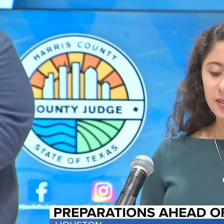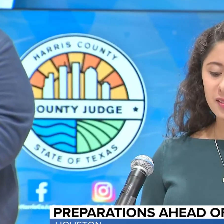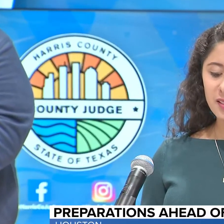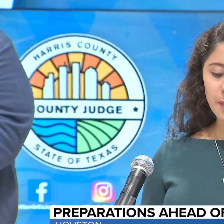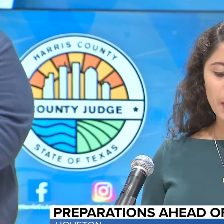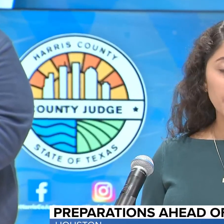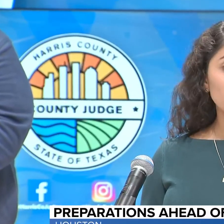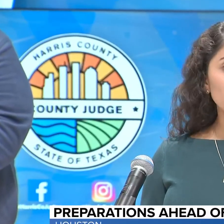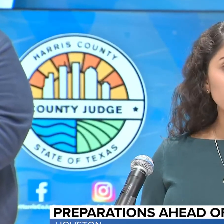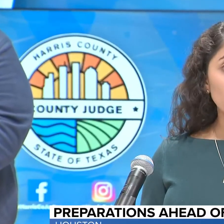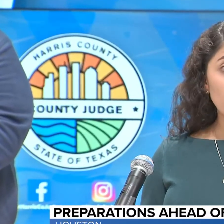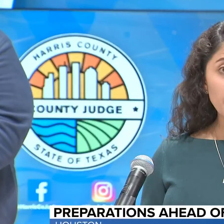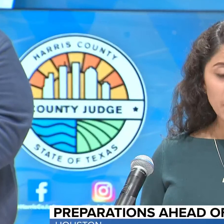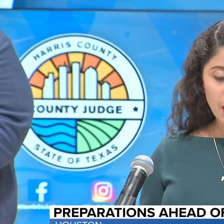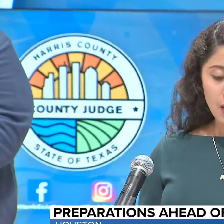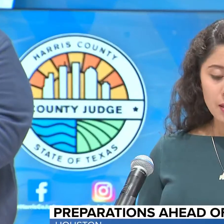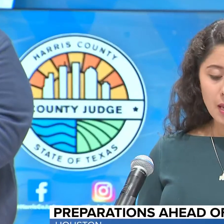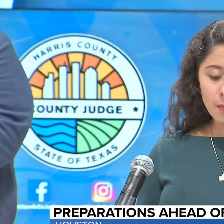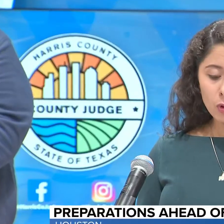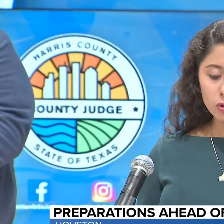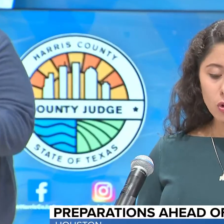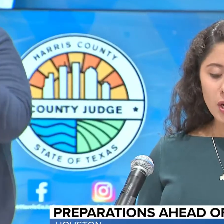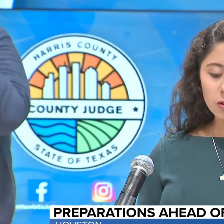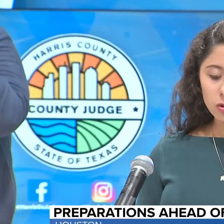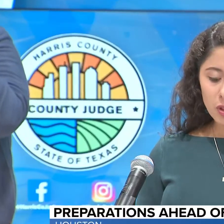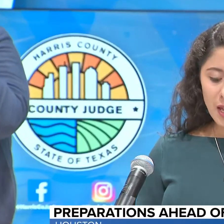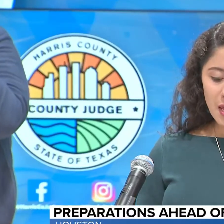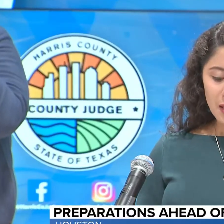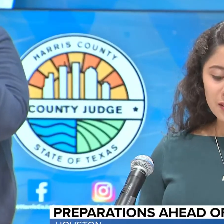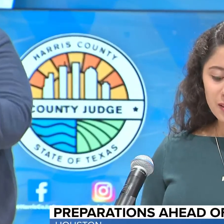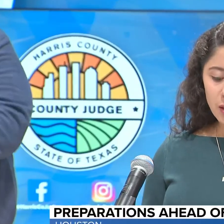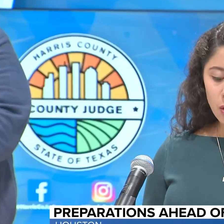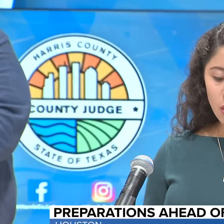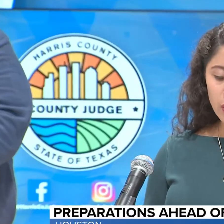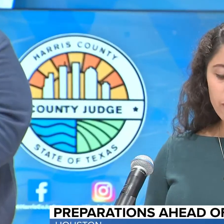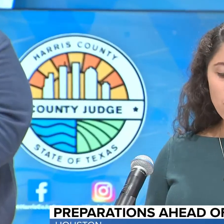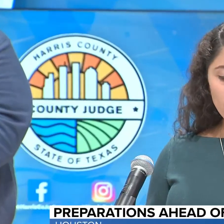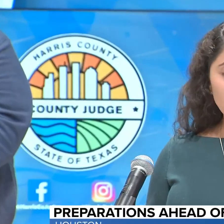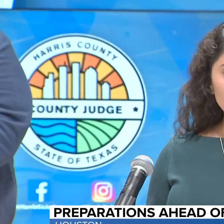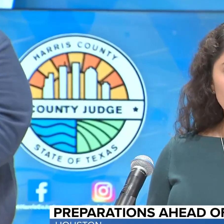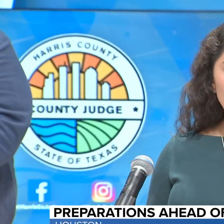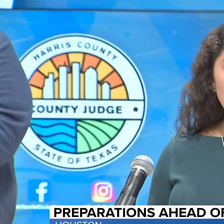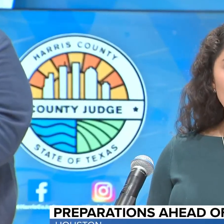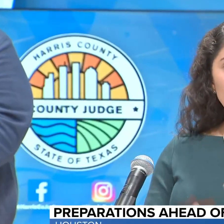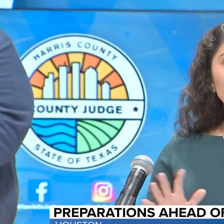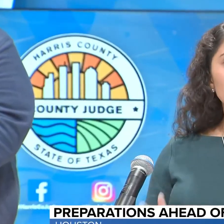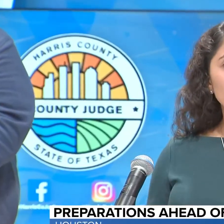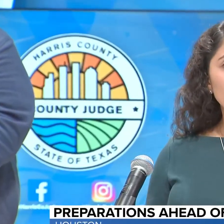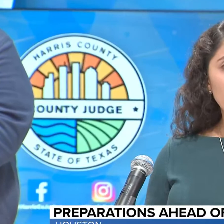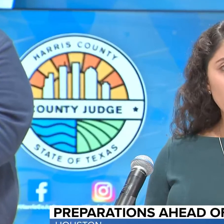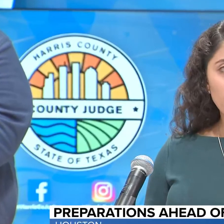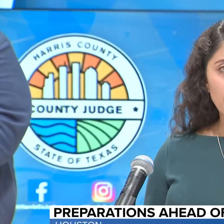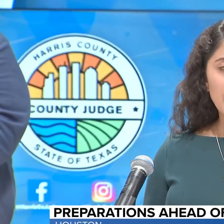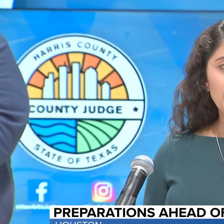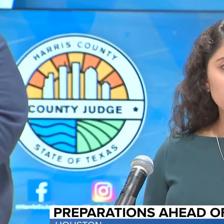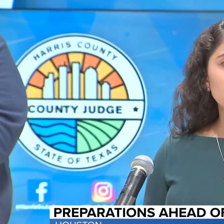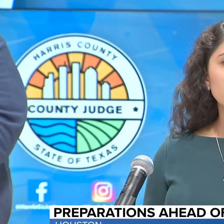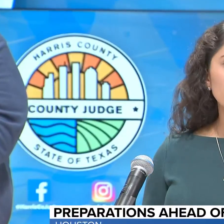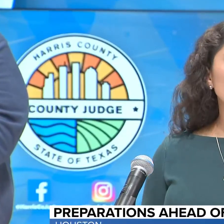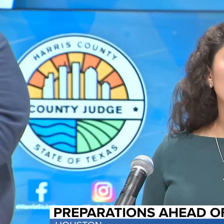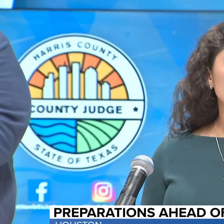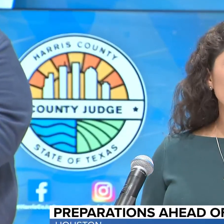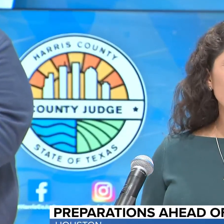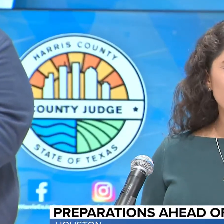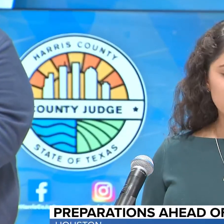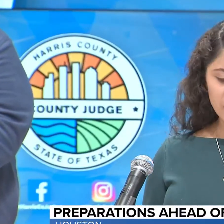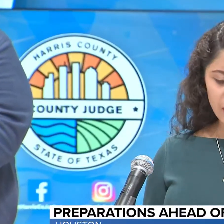alguacil de asistencia para personas sin hogar. Tenemos con la ciudad 5 refugios a lo largo del condado para personas